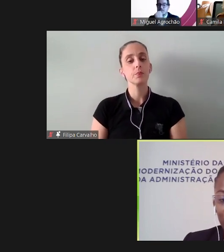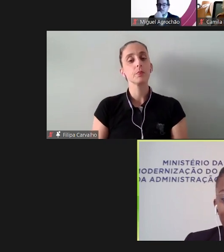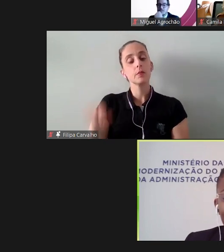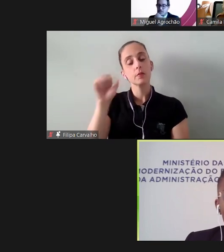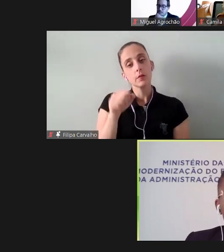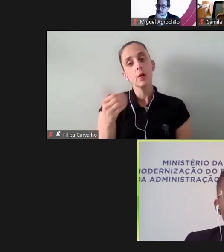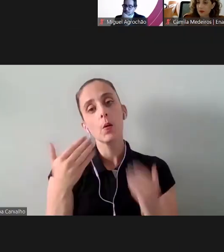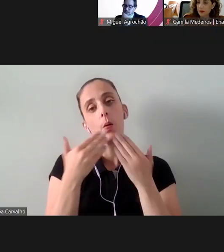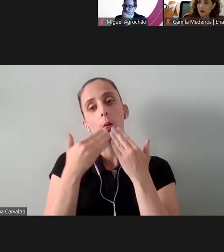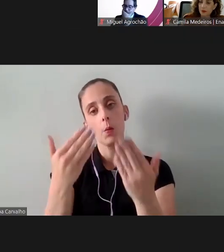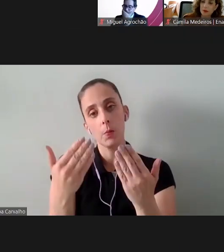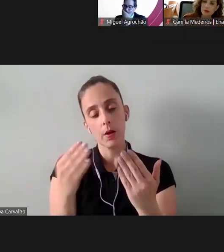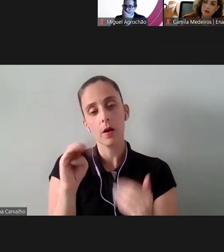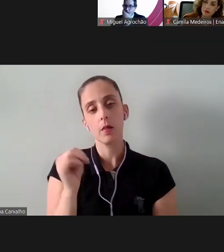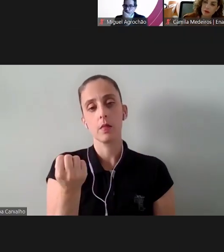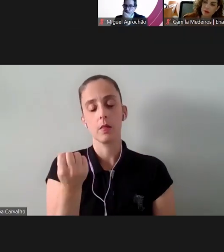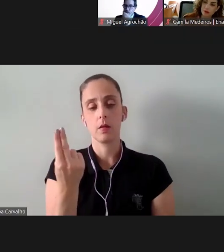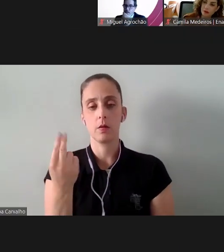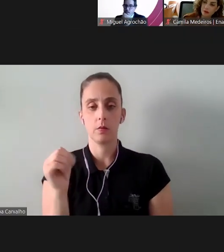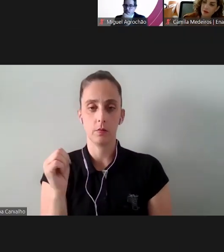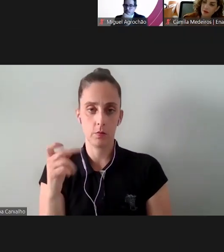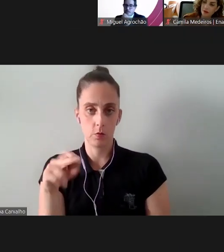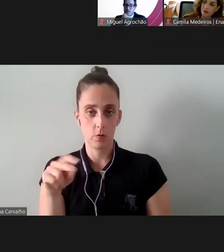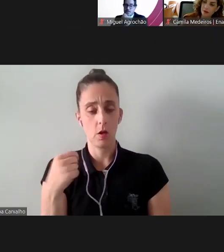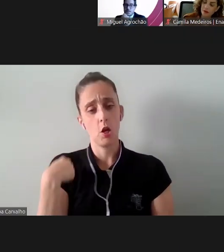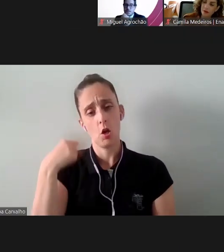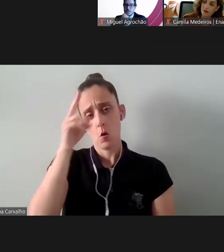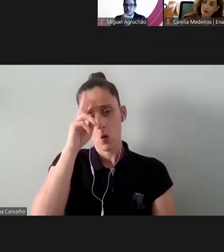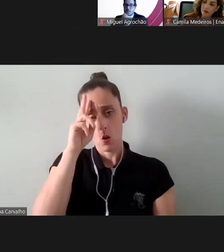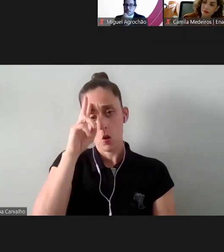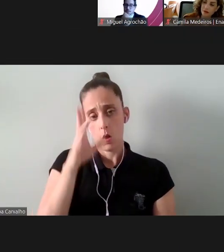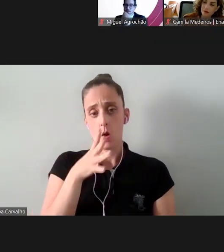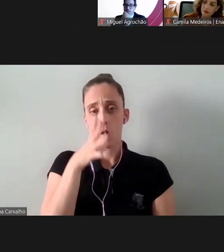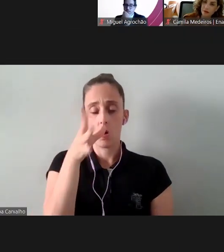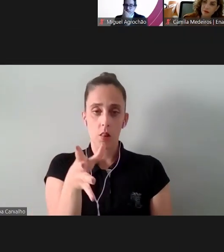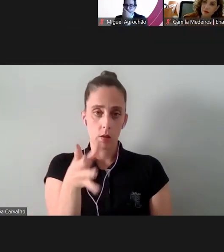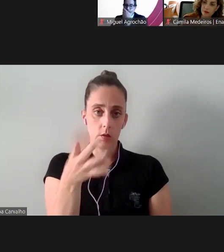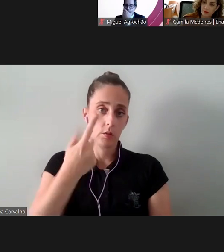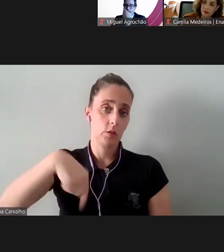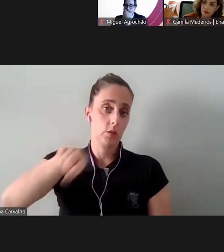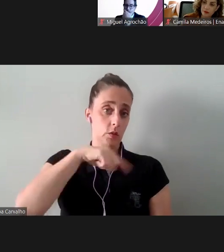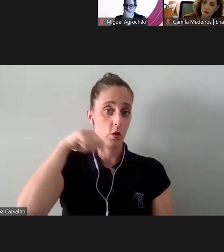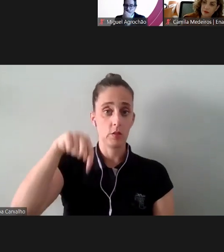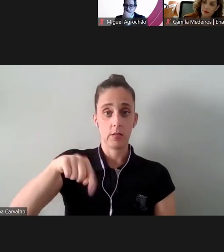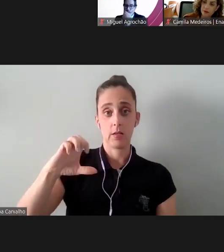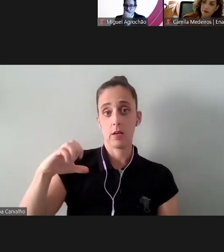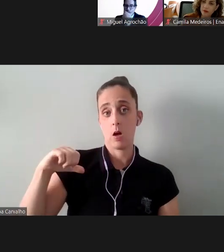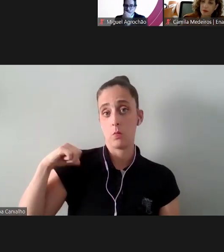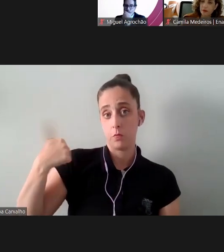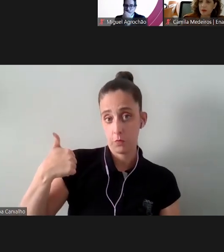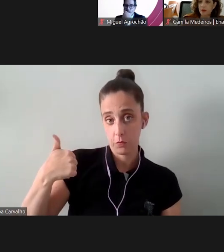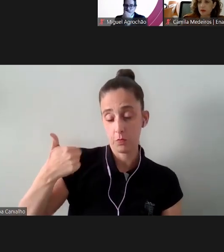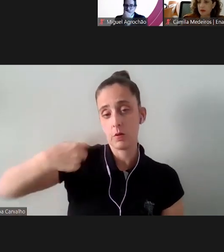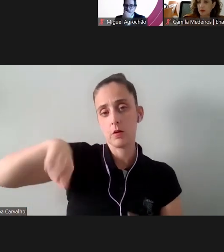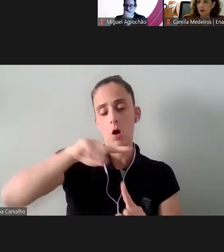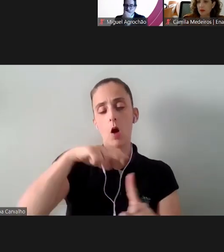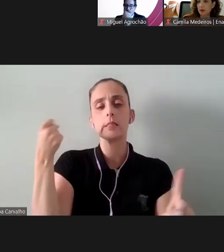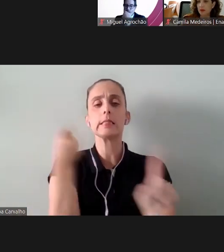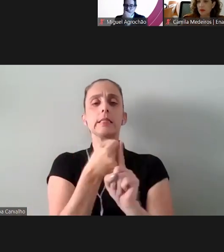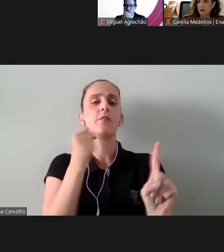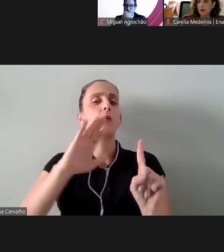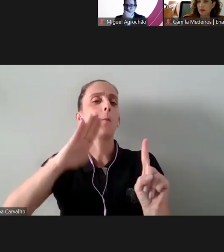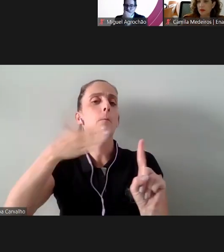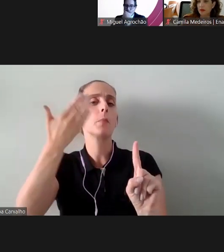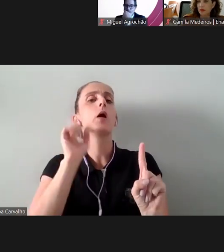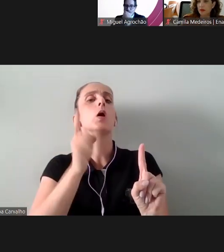obrigada, Susana. Eu primeiramente queria dizer que nós, por agora, temos um primeiro desafio, né, que